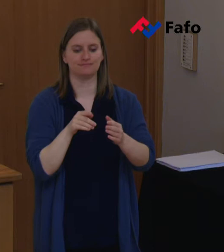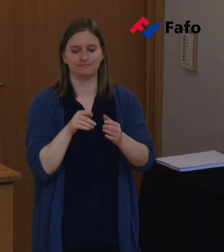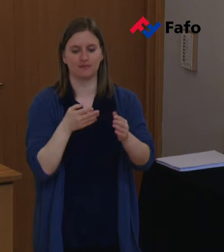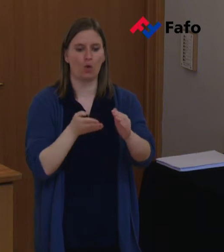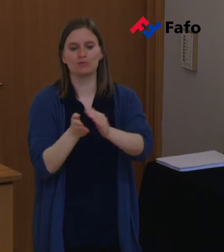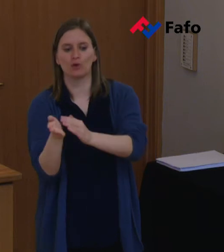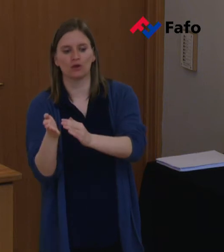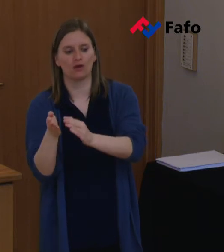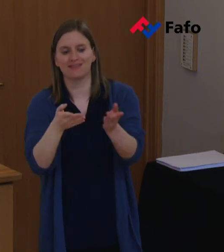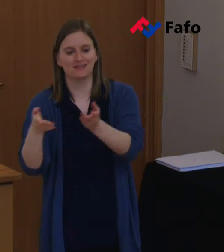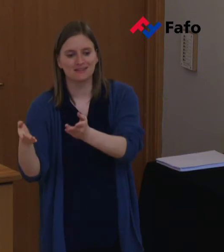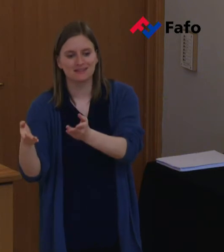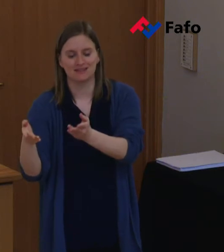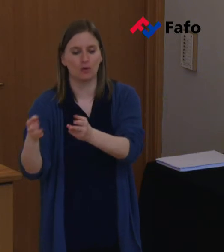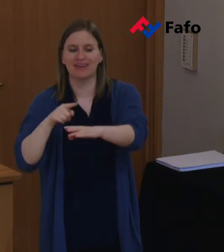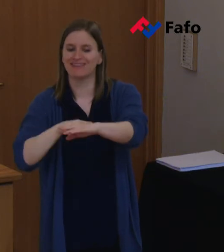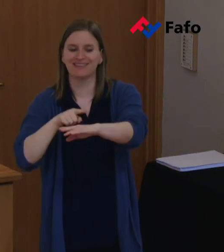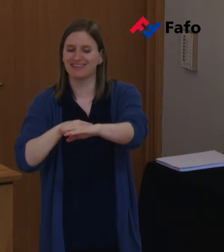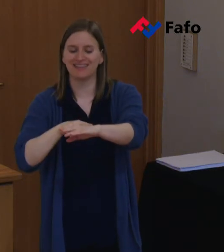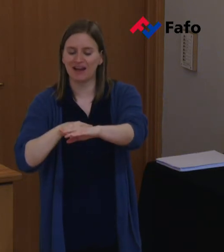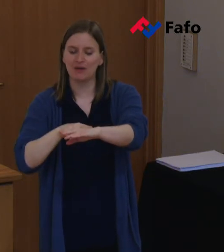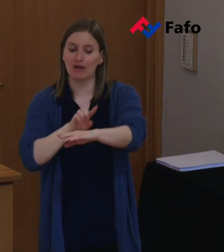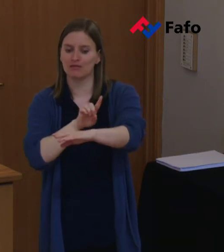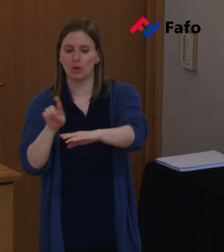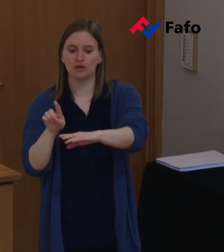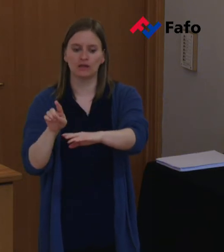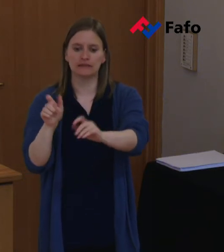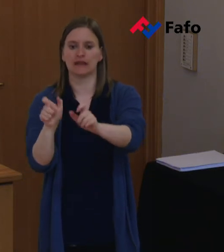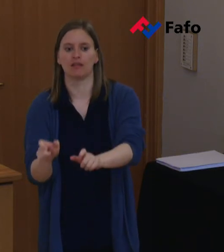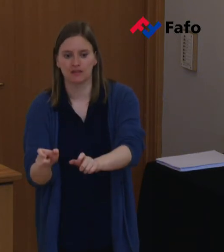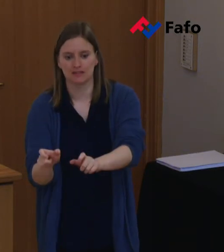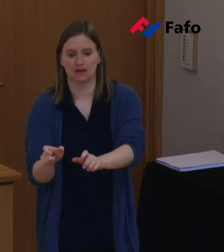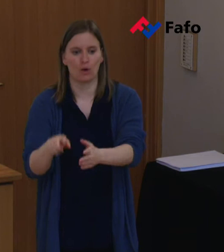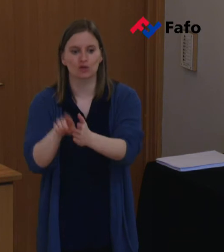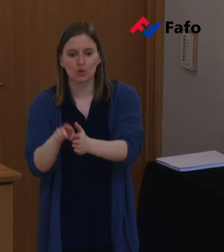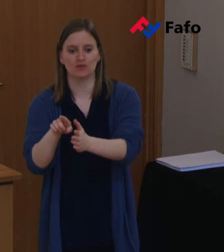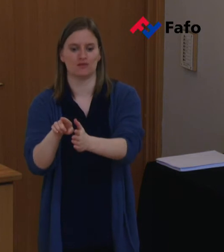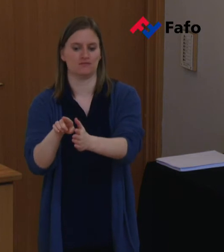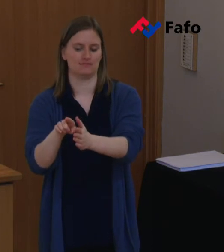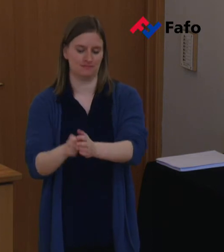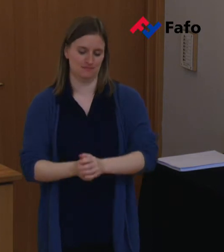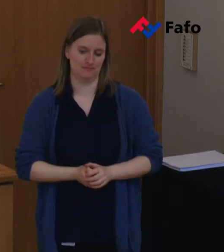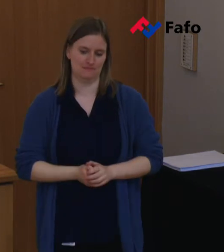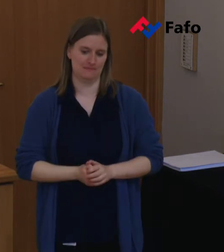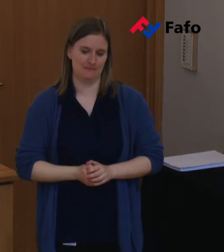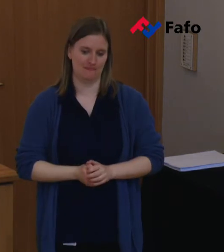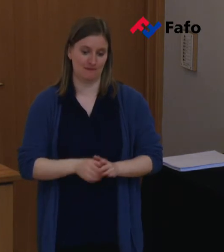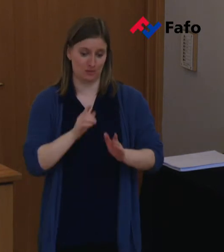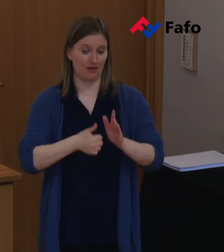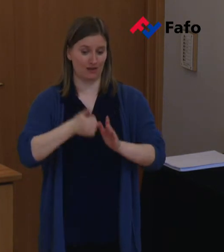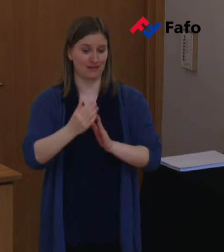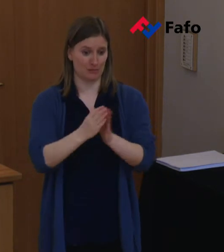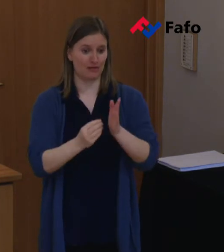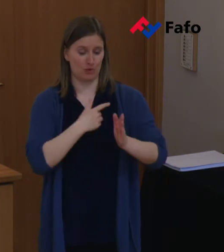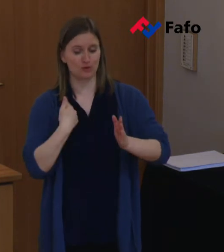ikke nødvendigvis oppsøker de i tide, men når det kritisk og når det blir akutt. Og et veldig viktig poeng for oss